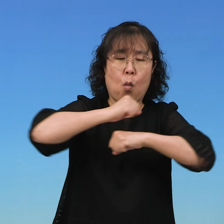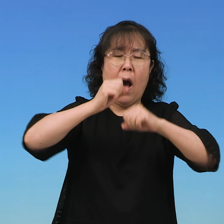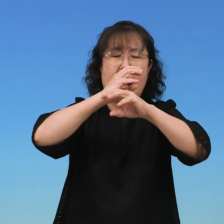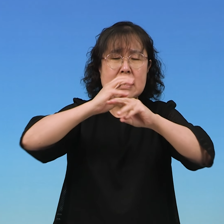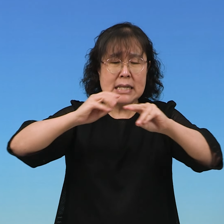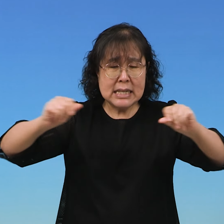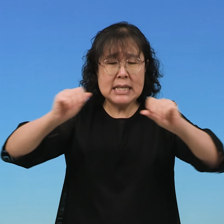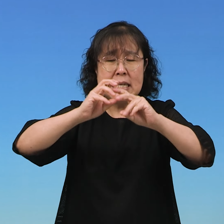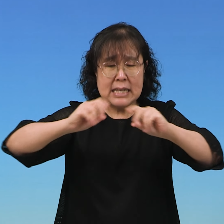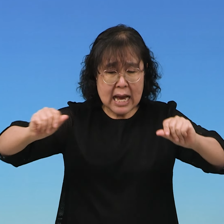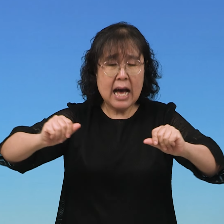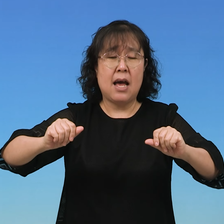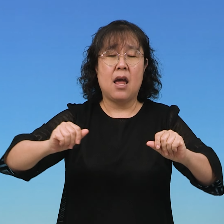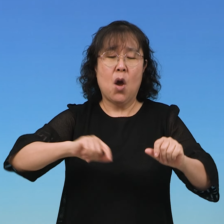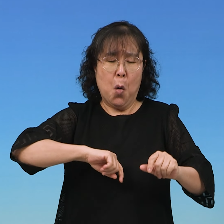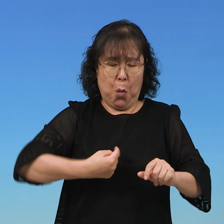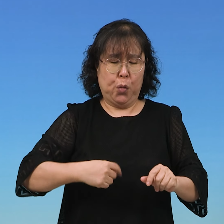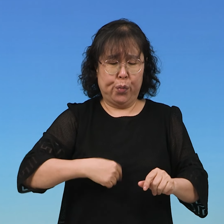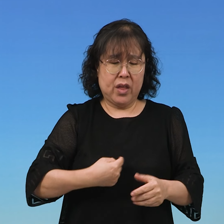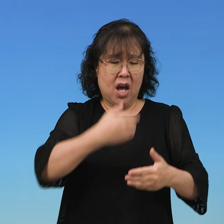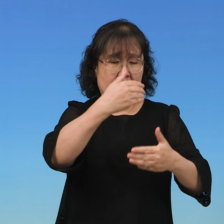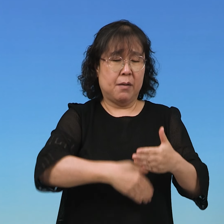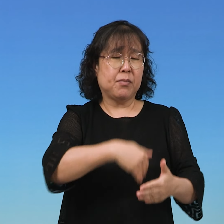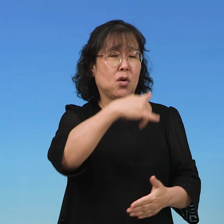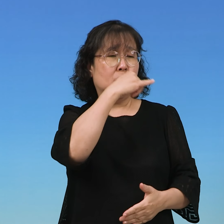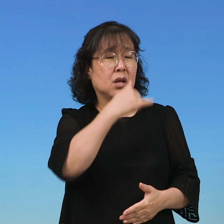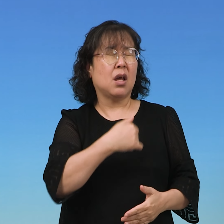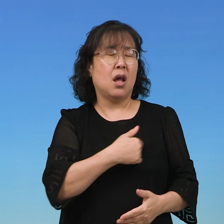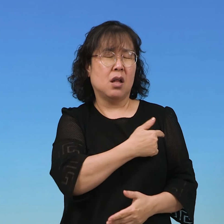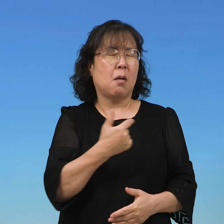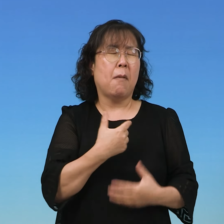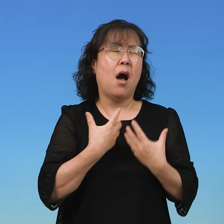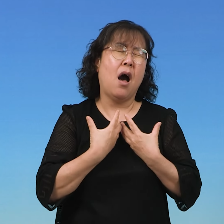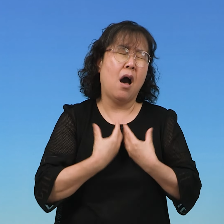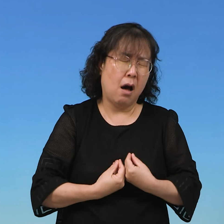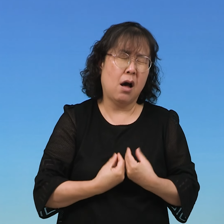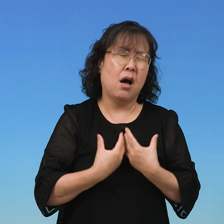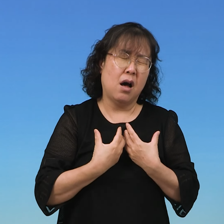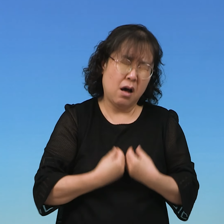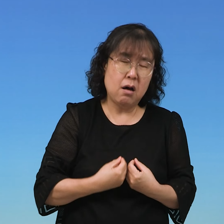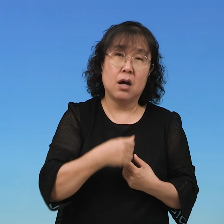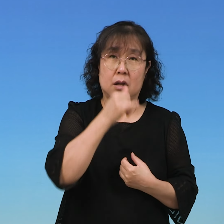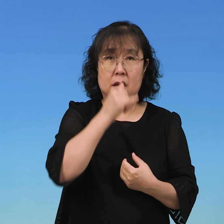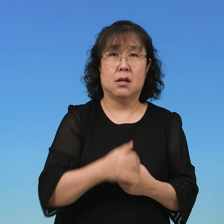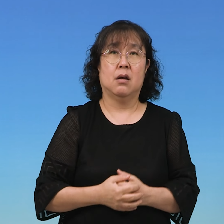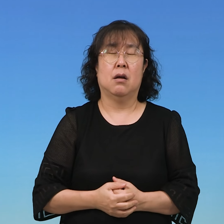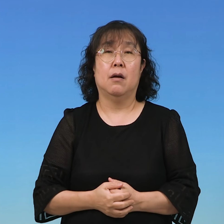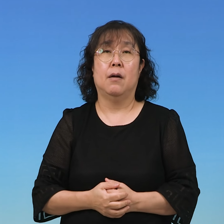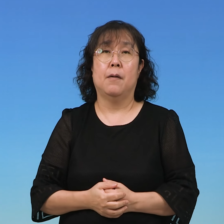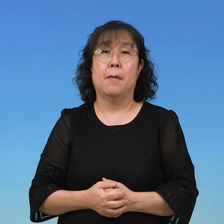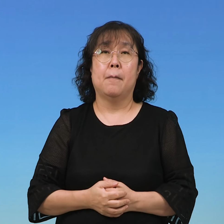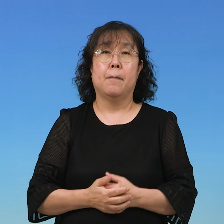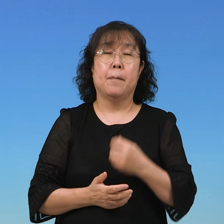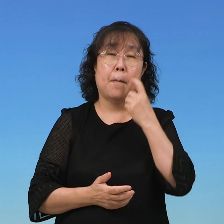그 상황 자체가 지금 이게 절망입니다. 여기 그 마마보이들